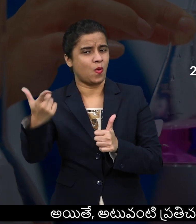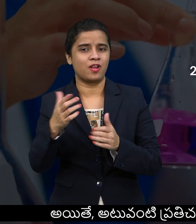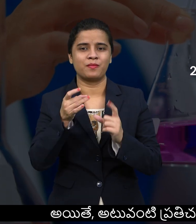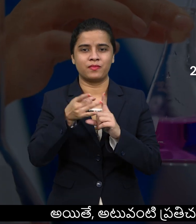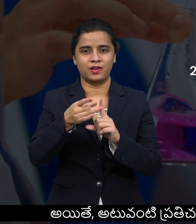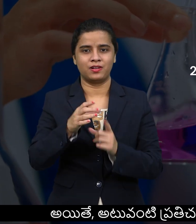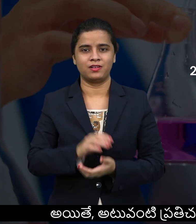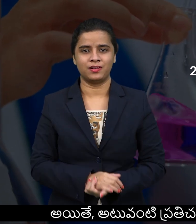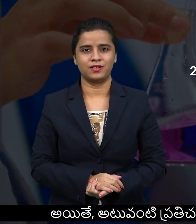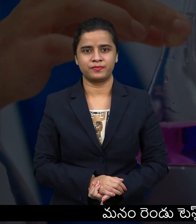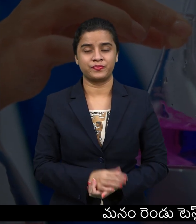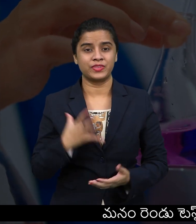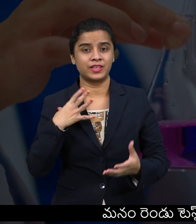కాదు.